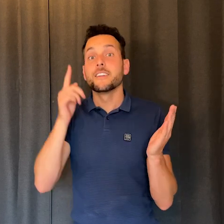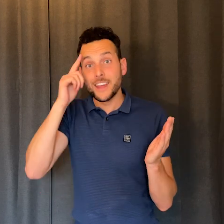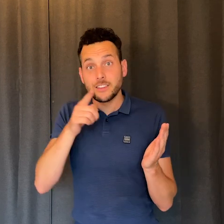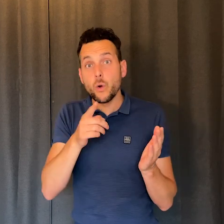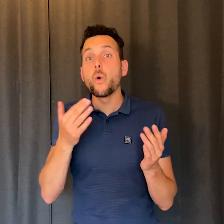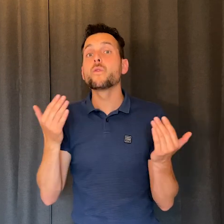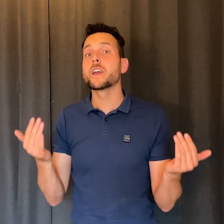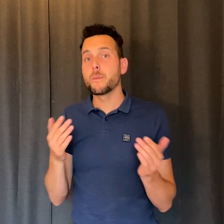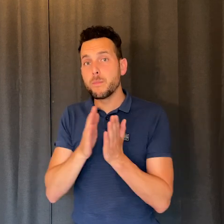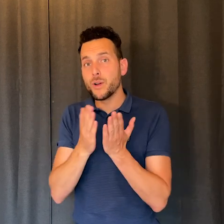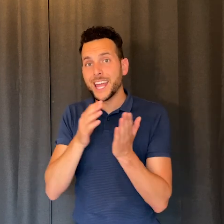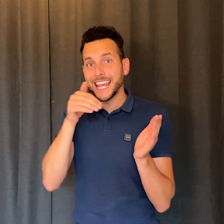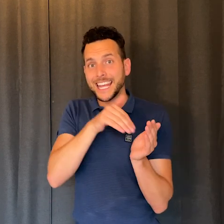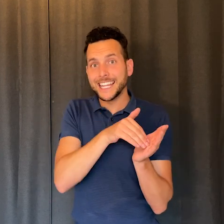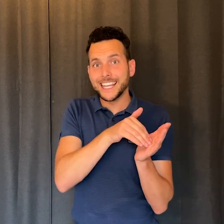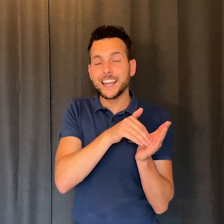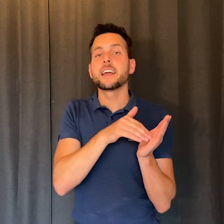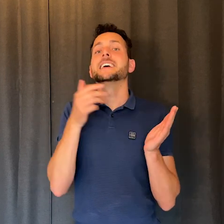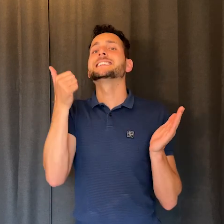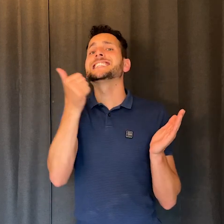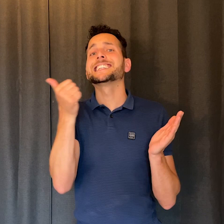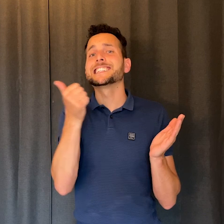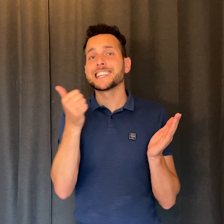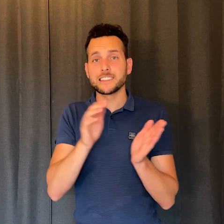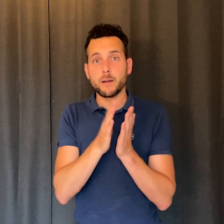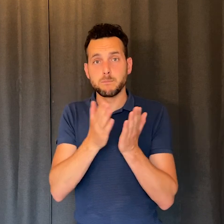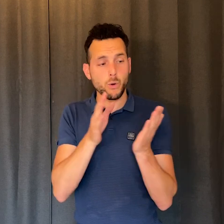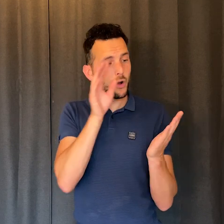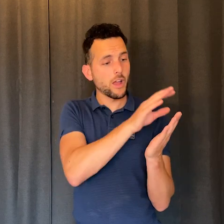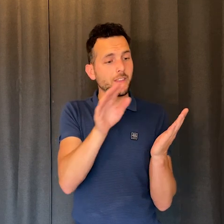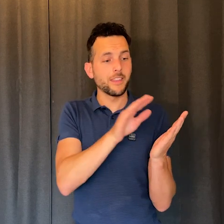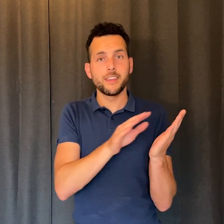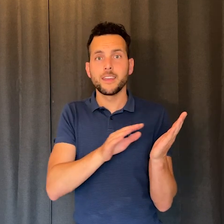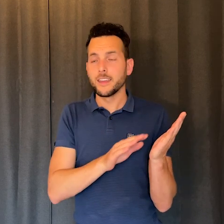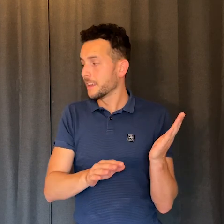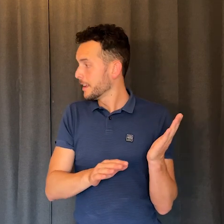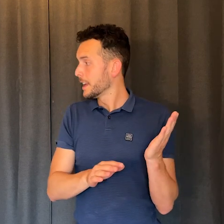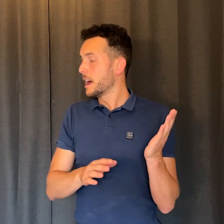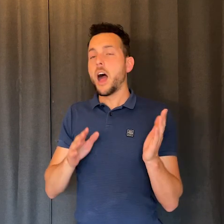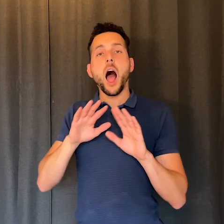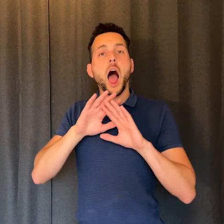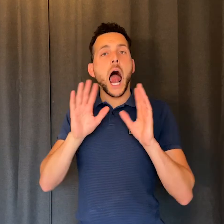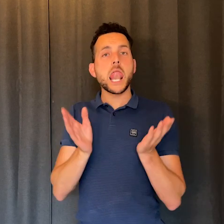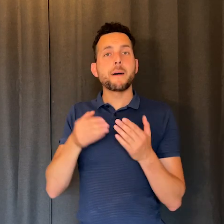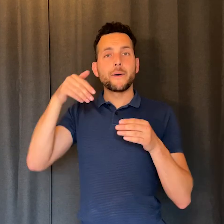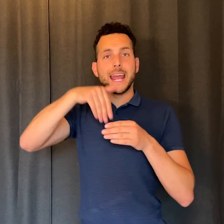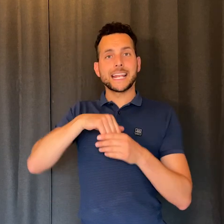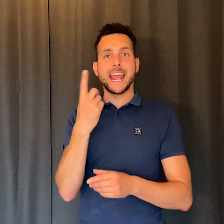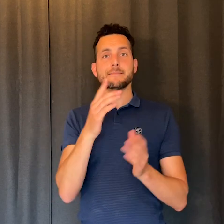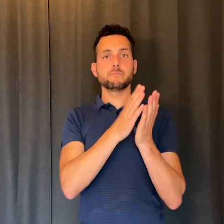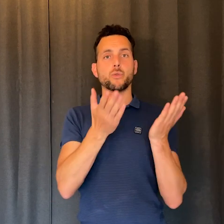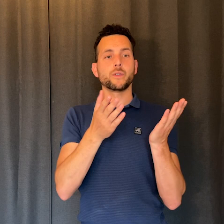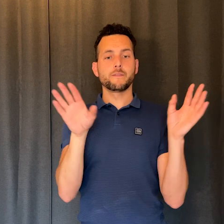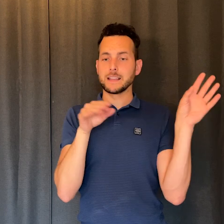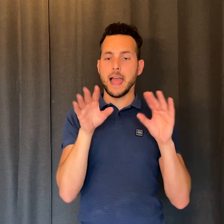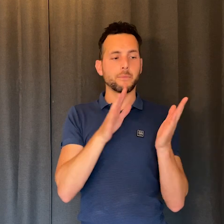Nee. 66 boeken. Wow. Zitten hier allemaal 66 boeken in? Allemaal in. Ja. Hé, hey. Wow. Maar wacht